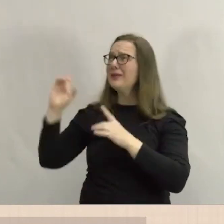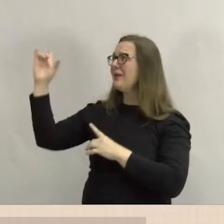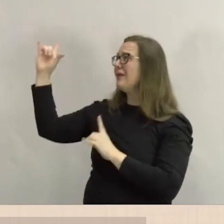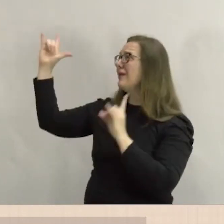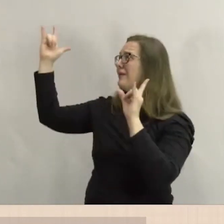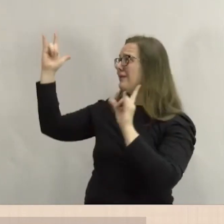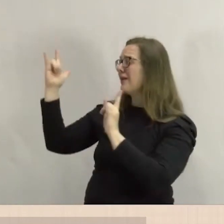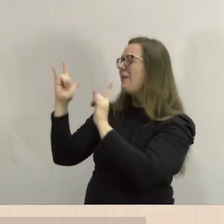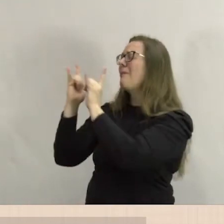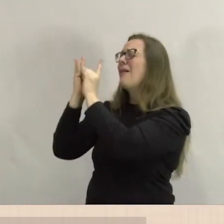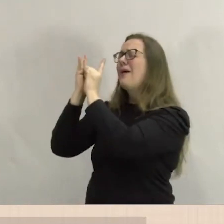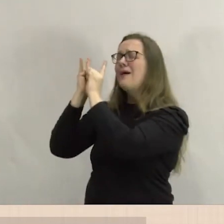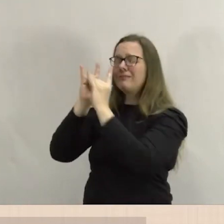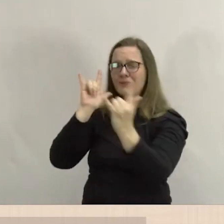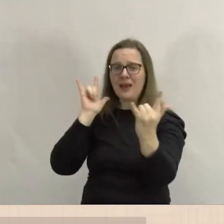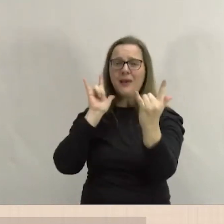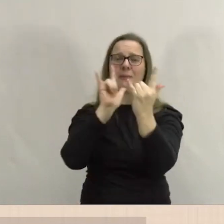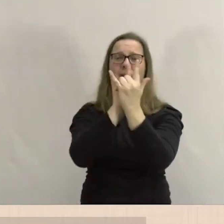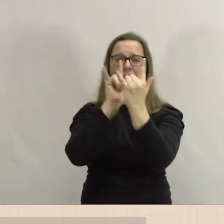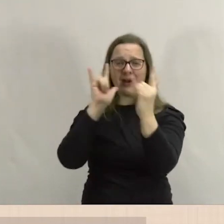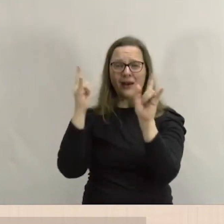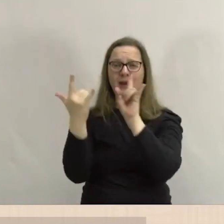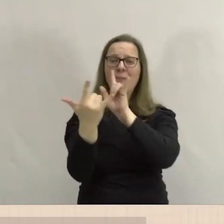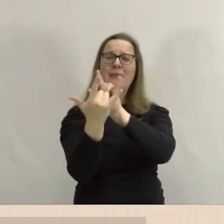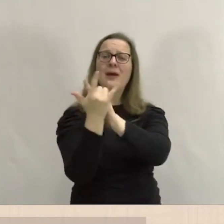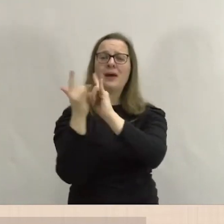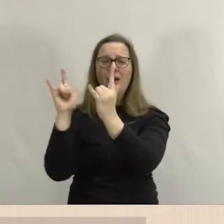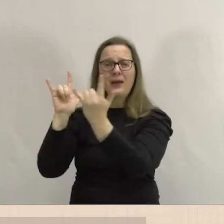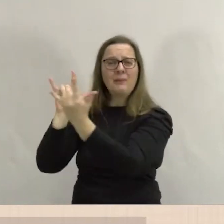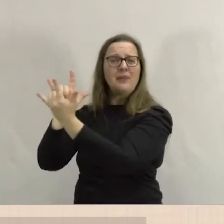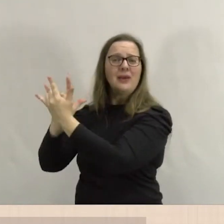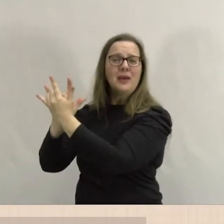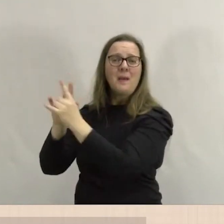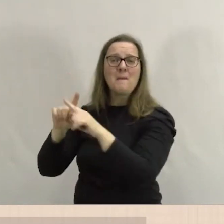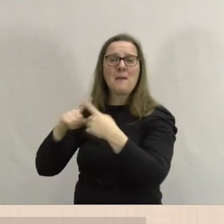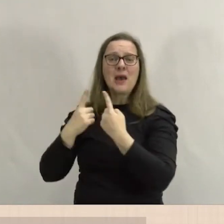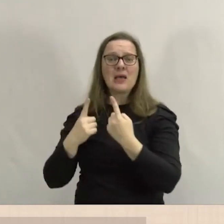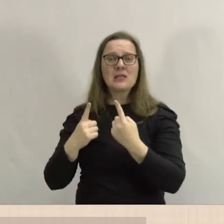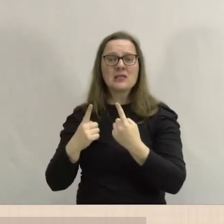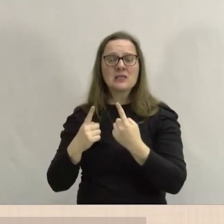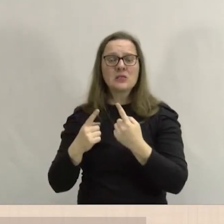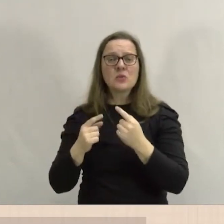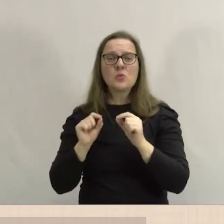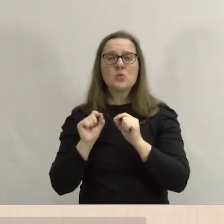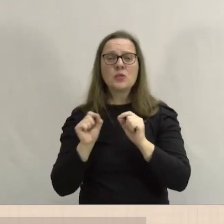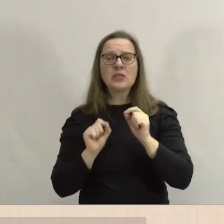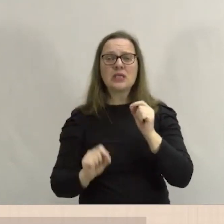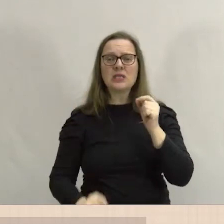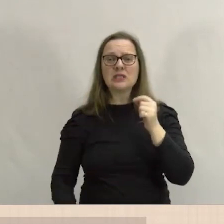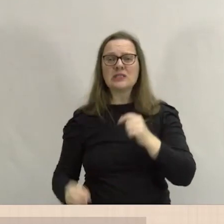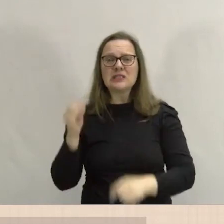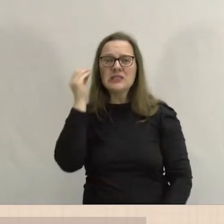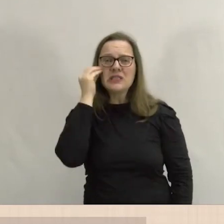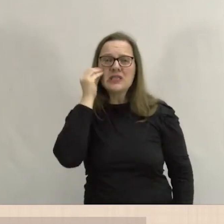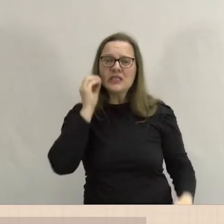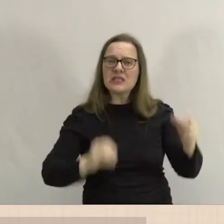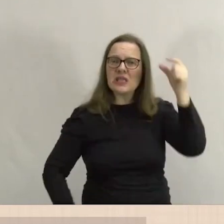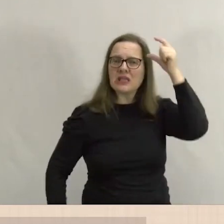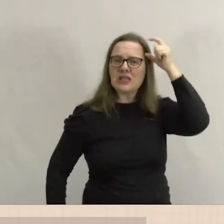com os irmãos. Mas Satanás quer estragar. Satanás quer frustrar o plano de